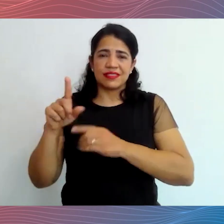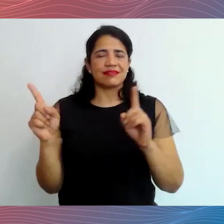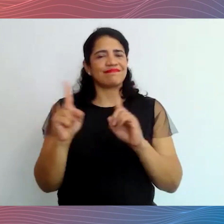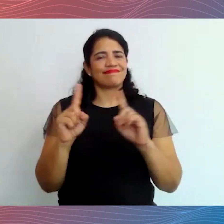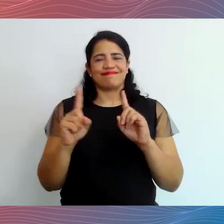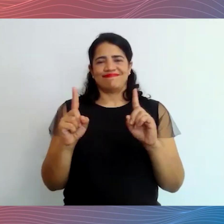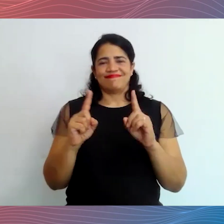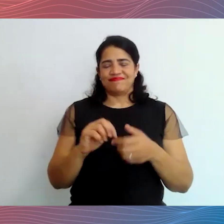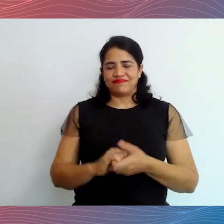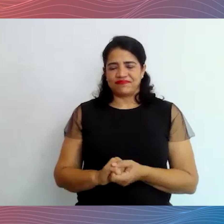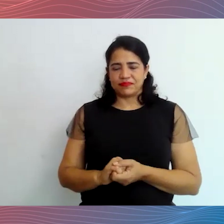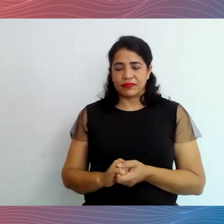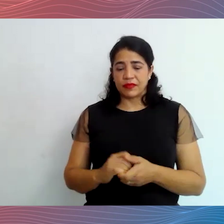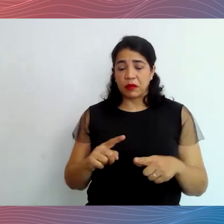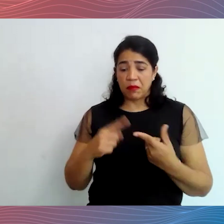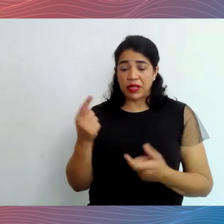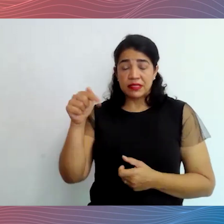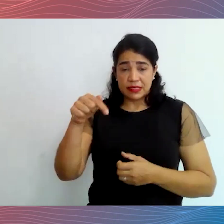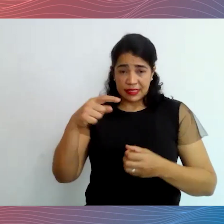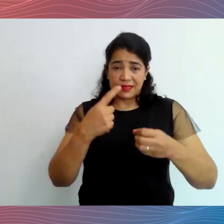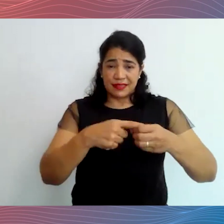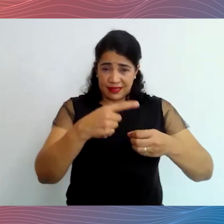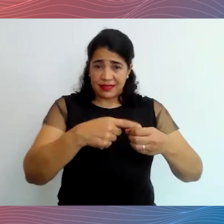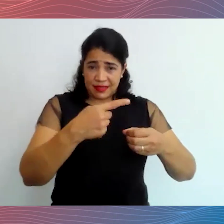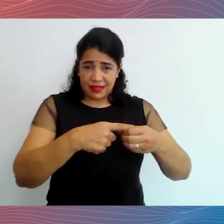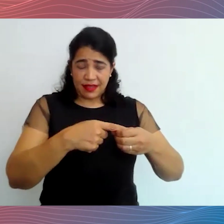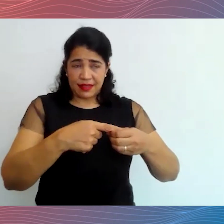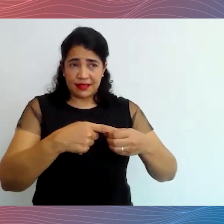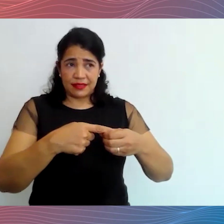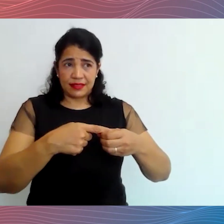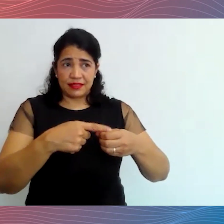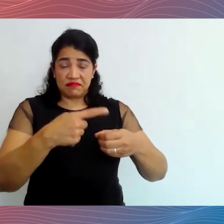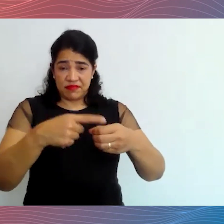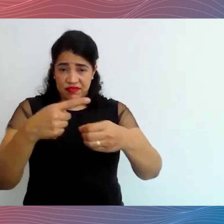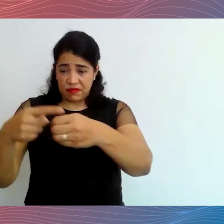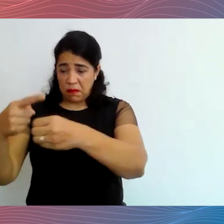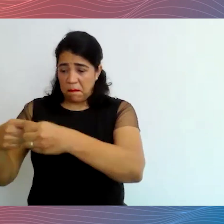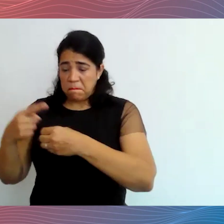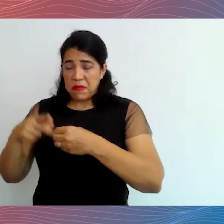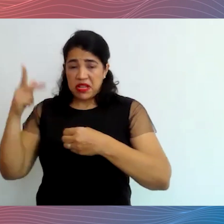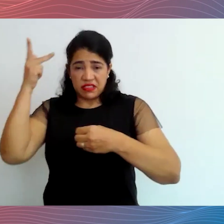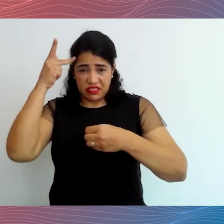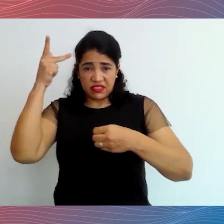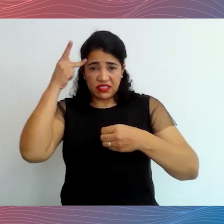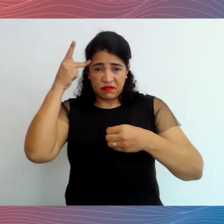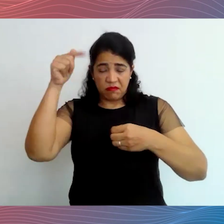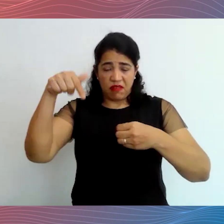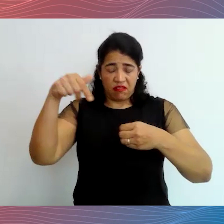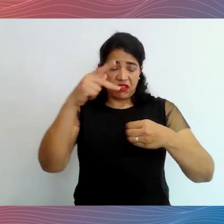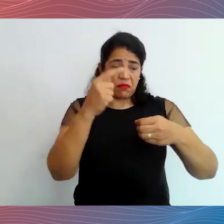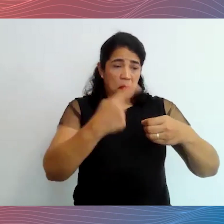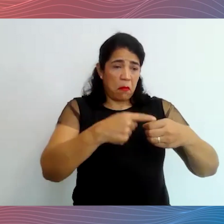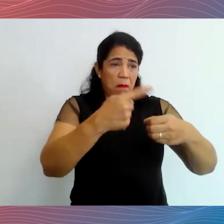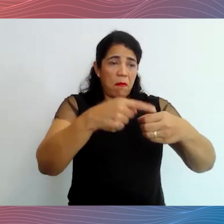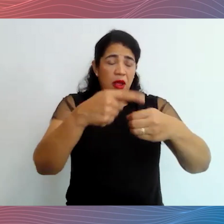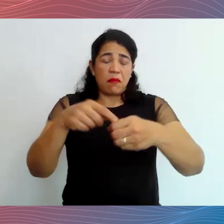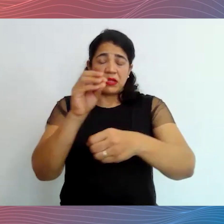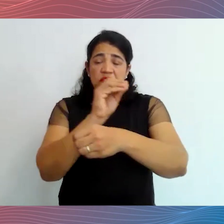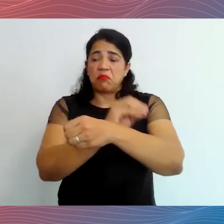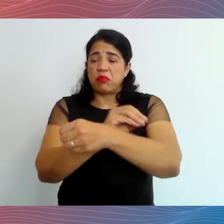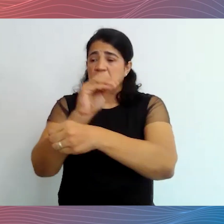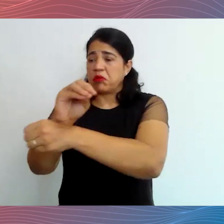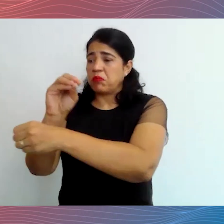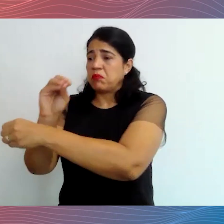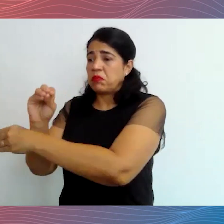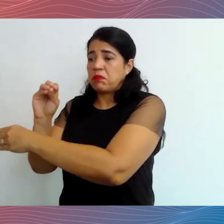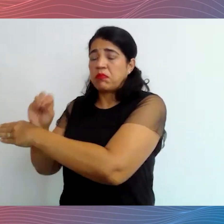nós cuidamos aqui na região de São Paulo, metropolitana, e esses Vale do Paraíba, Vale do Ribeira, tá, irmãos,